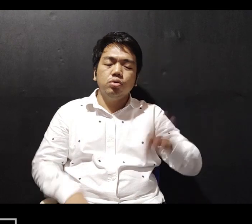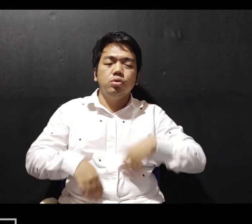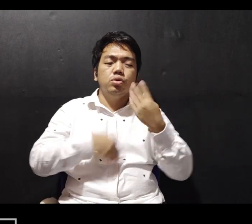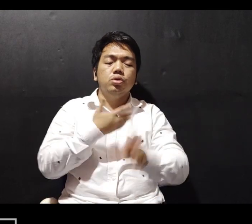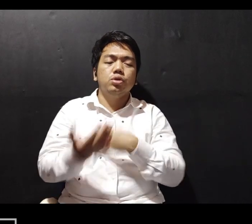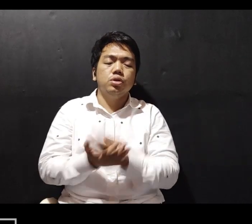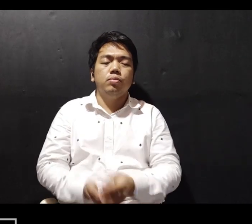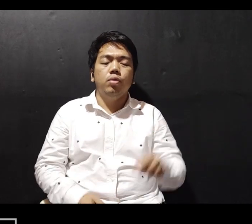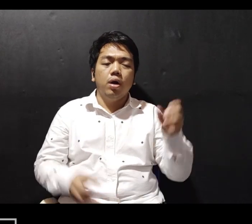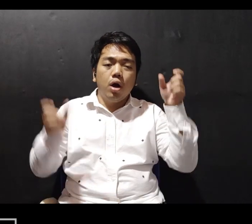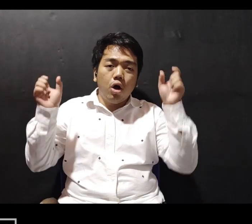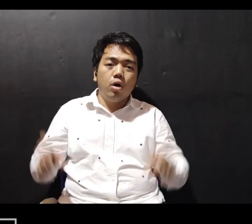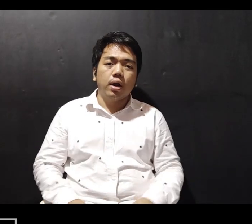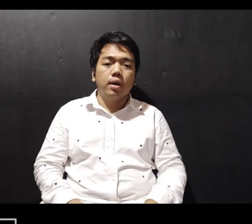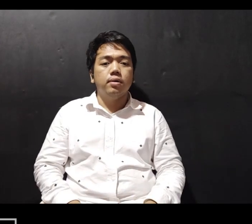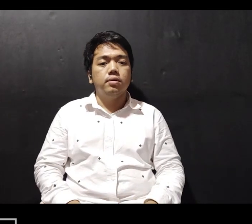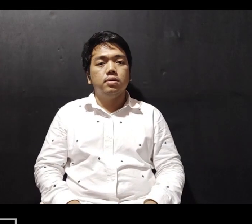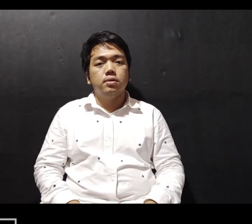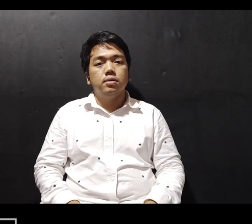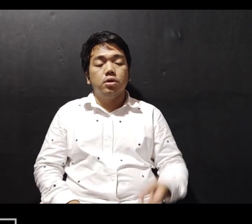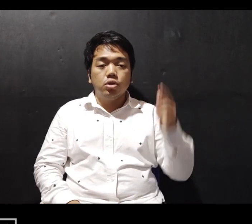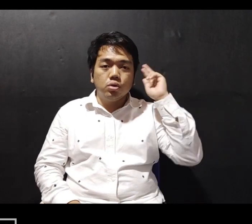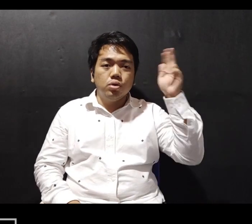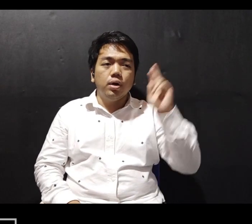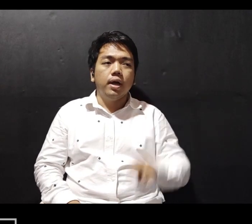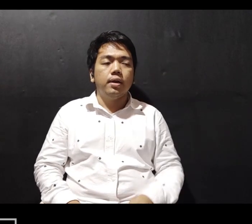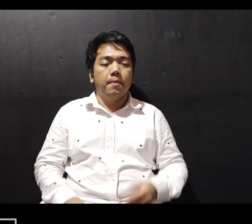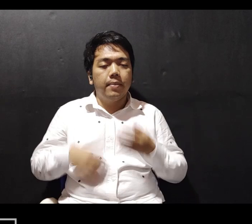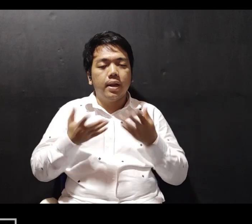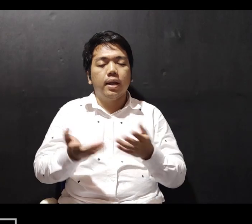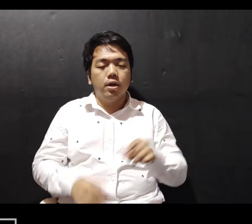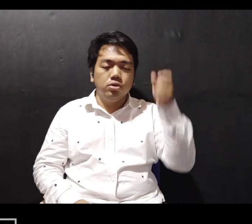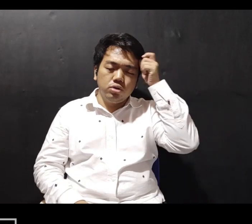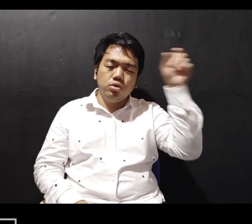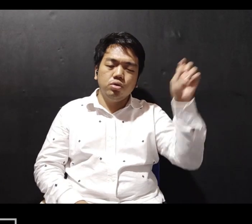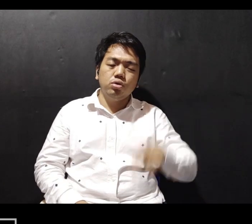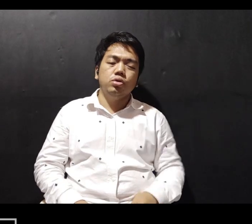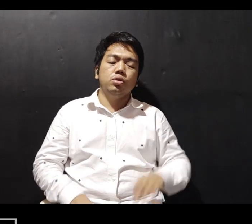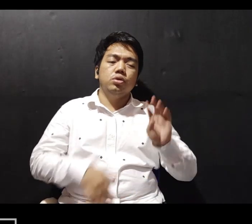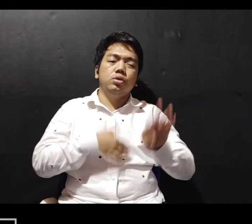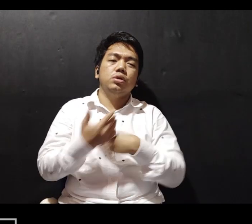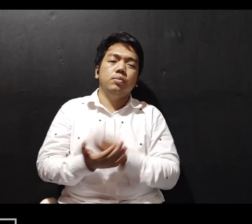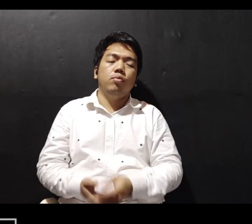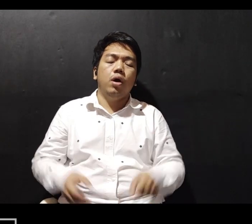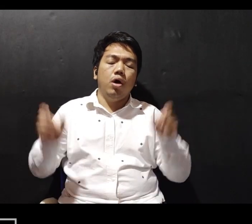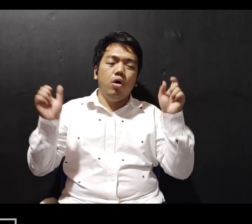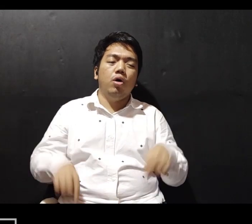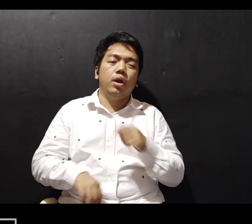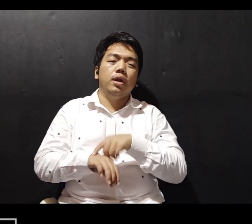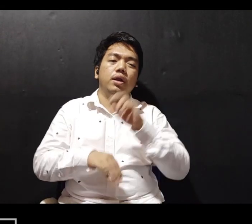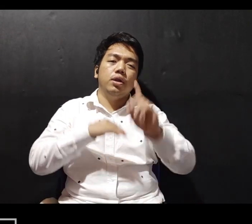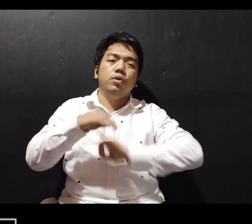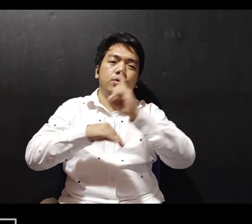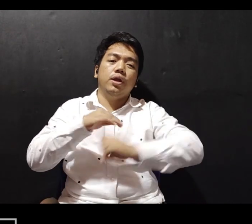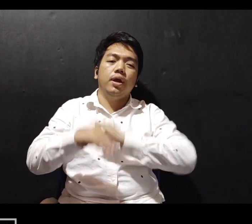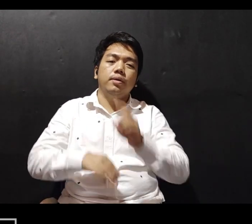orang Yahudi dari seluruh dunia sedang terkumpul di satu tempat. Alangkah luar biasa Tuhan kita. Dia tidak pernah